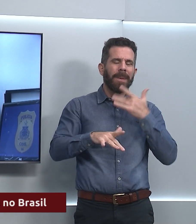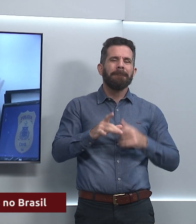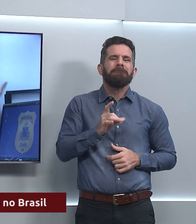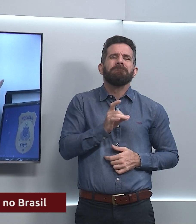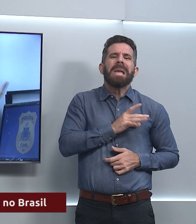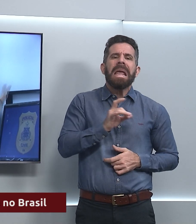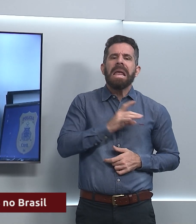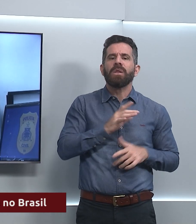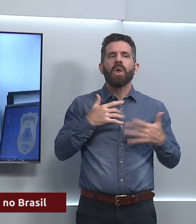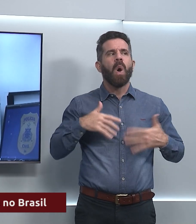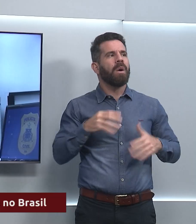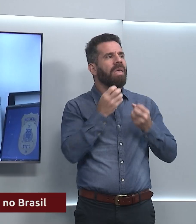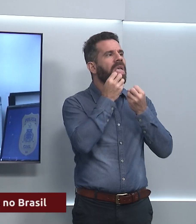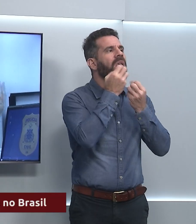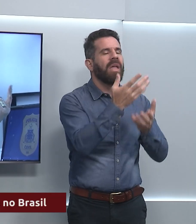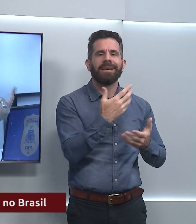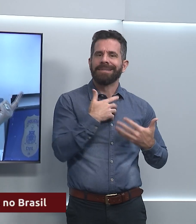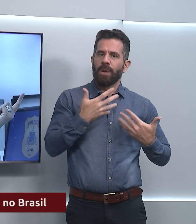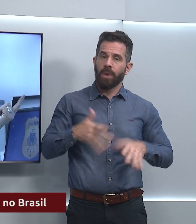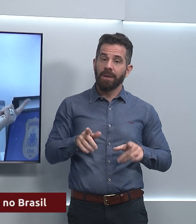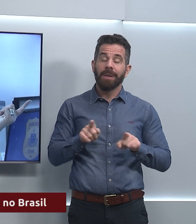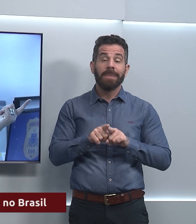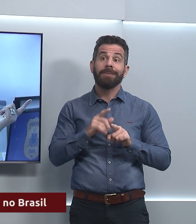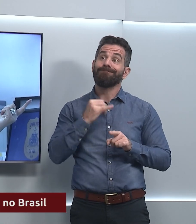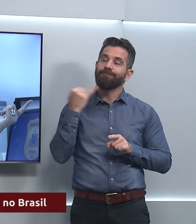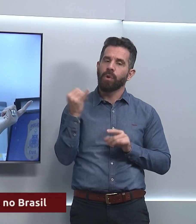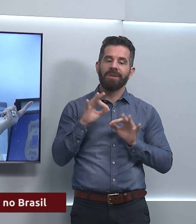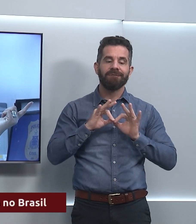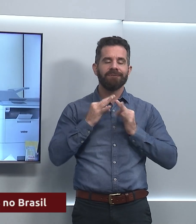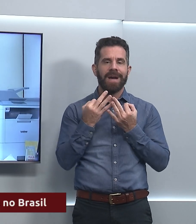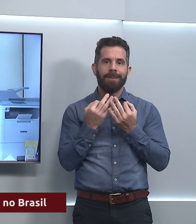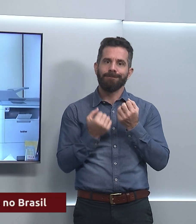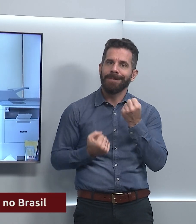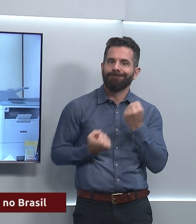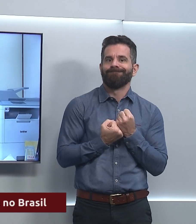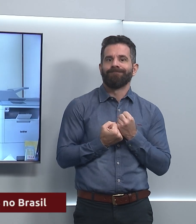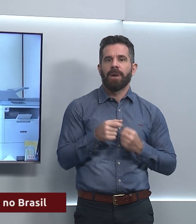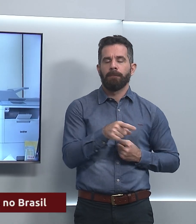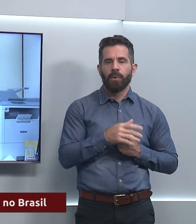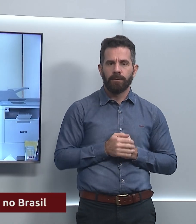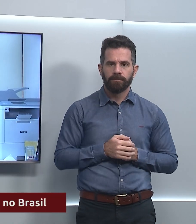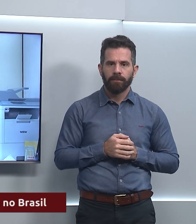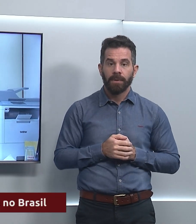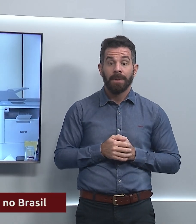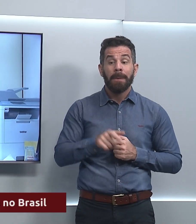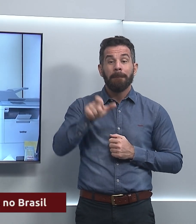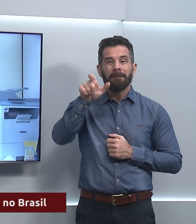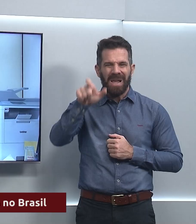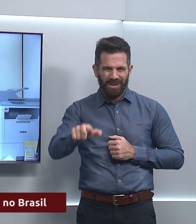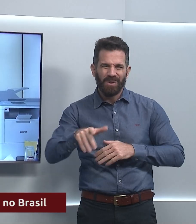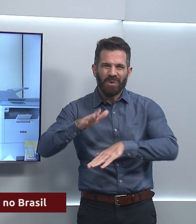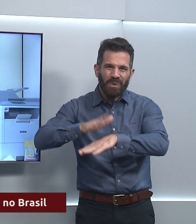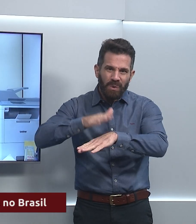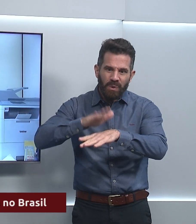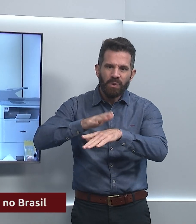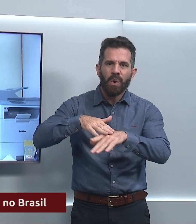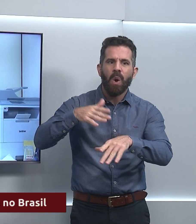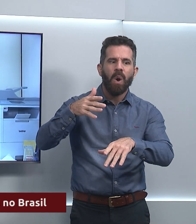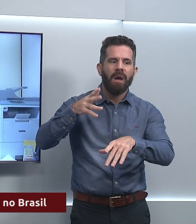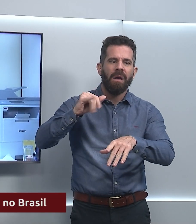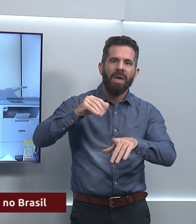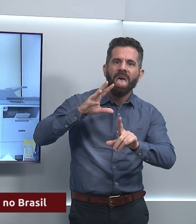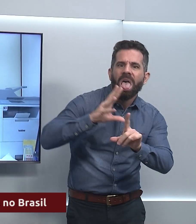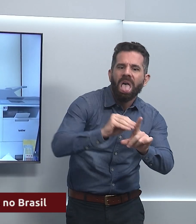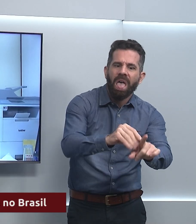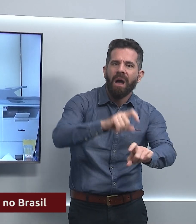tornam essencial o papel das famílias na prevenção. O agressor, em geral, ele confia que ela não vai falar, que